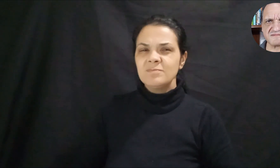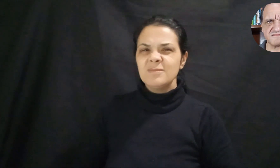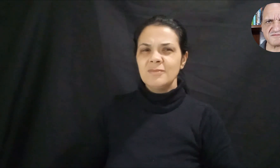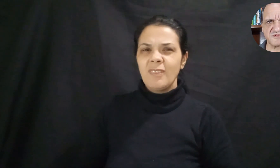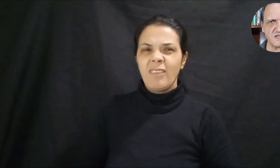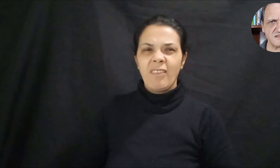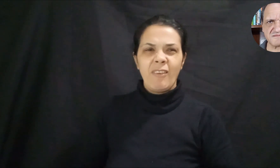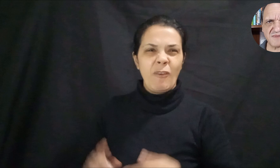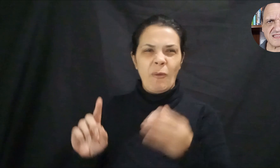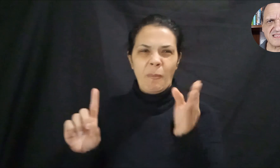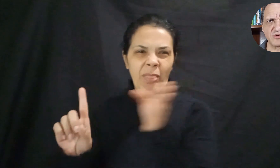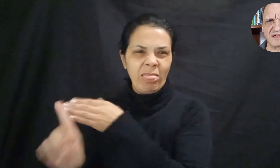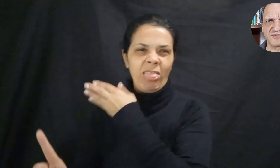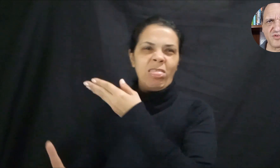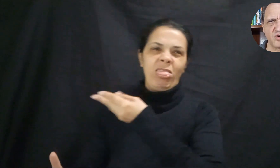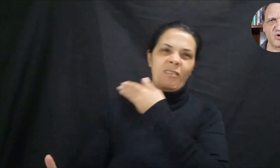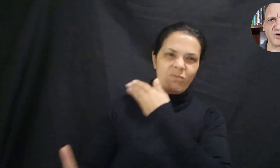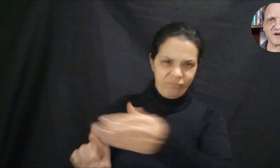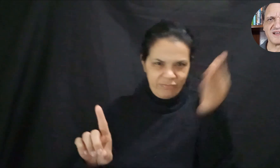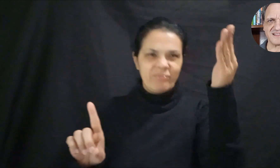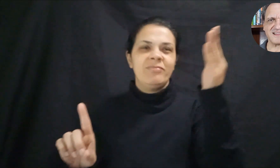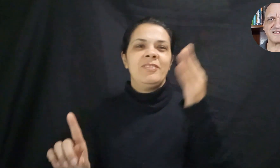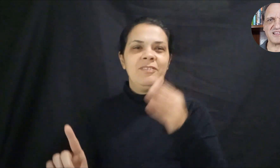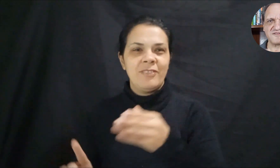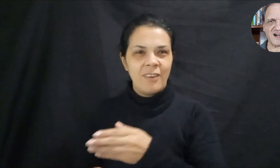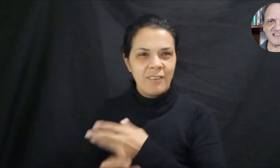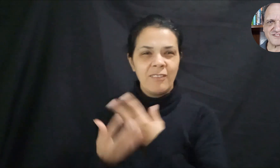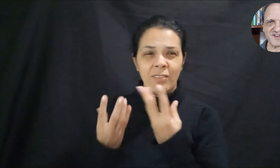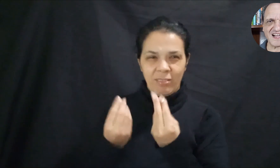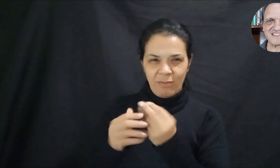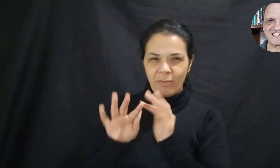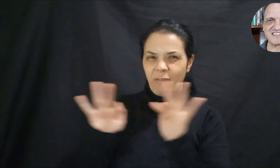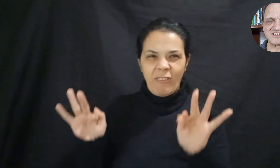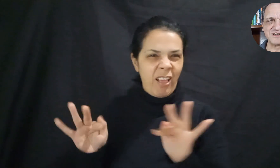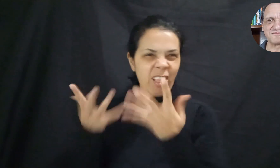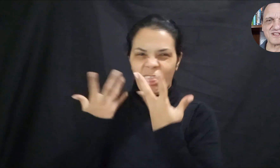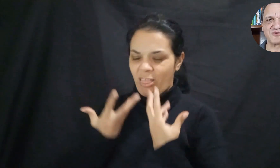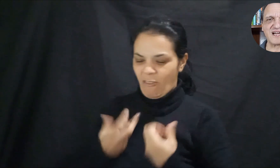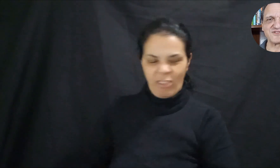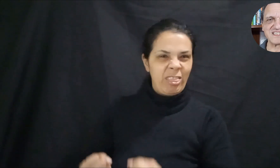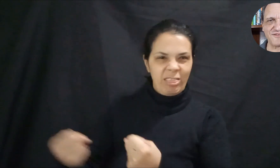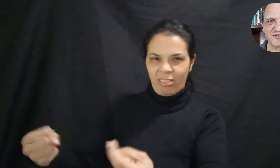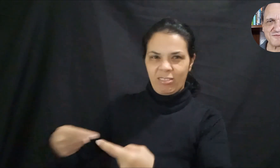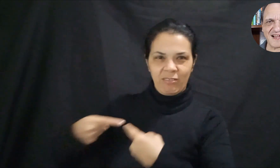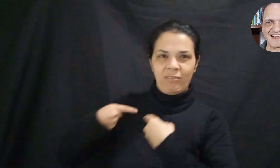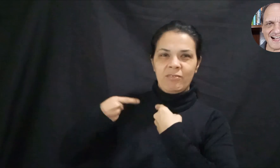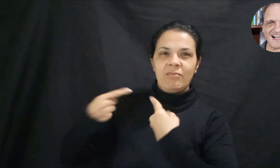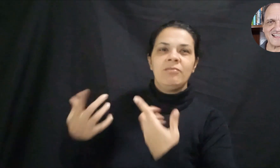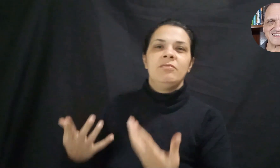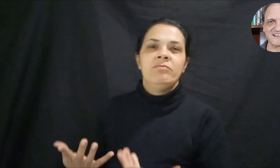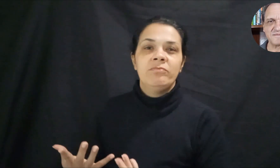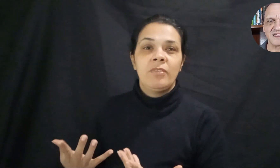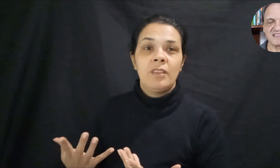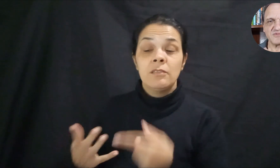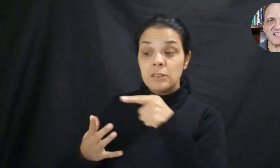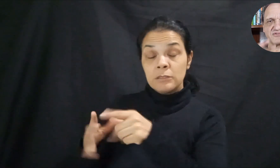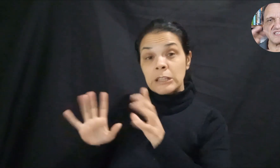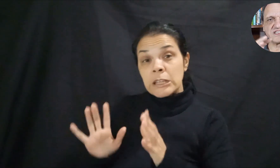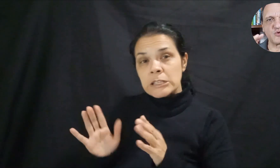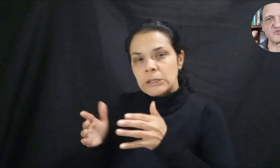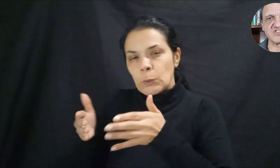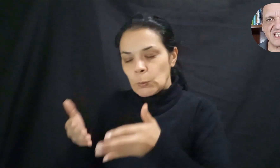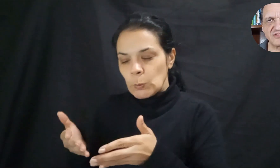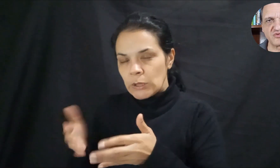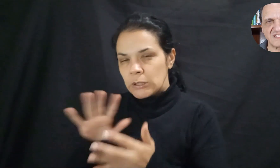de bateu, levou, né? Tem várias frases desse tipo, né? Não leva o desaforo para casa. Então, dentro